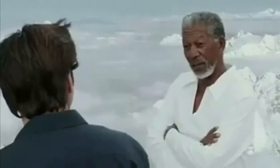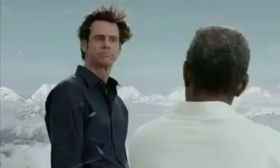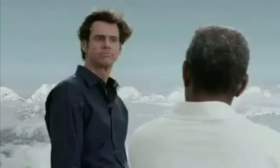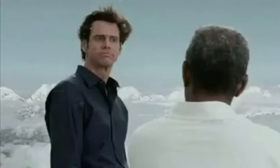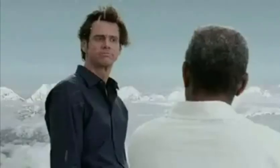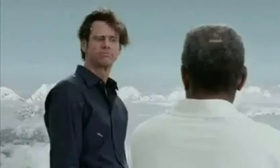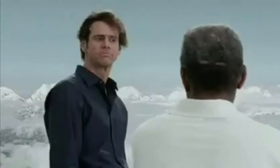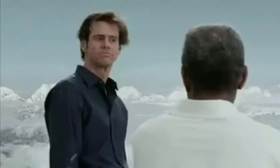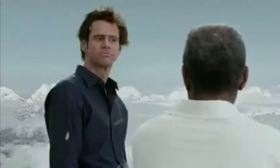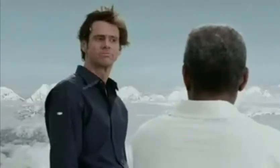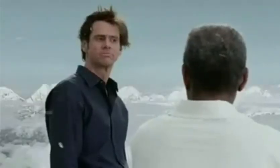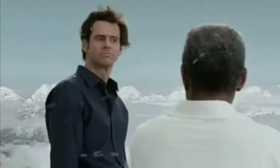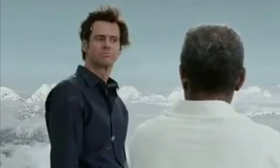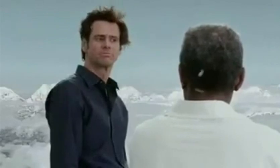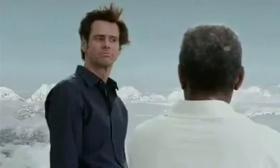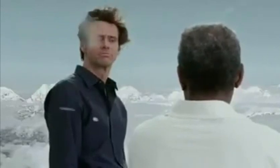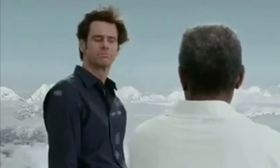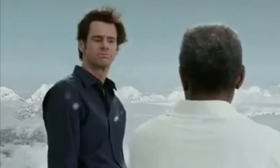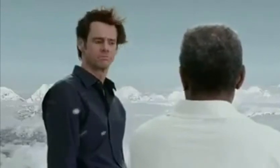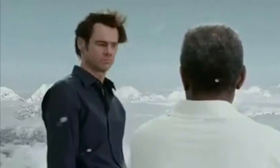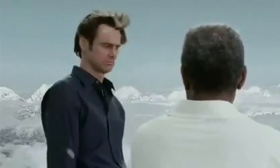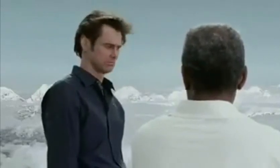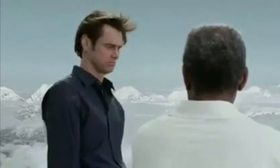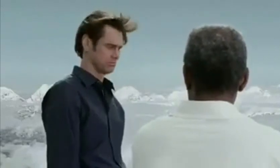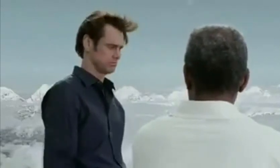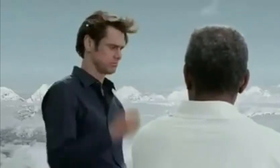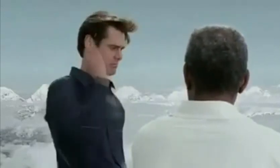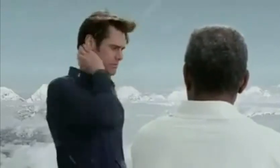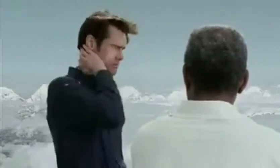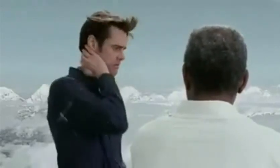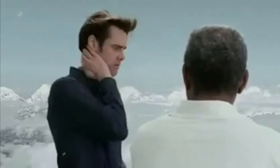filho? Seja um milagre.